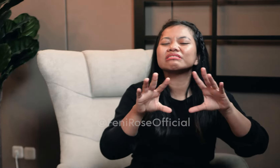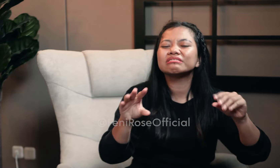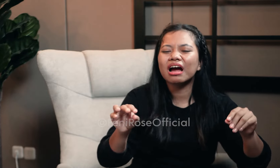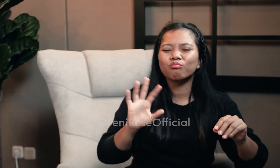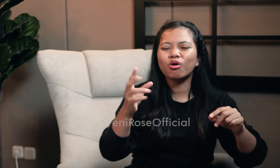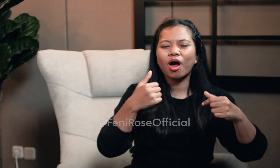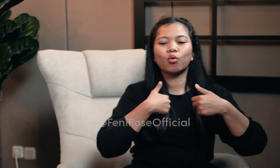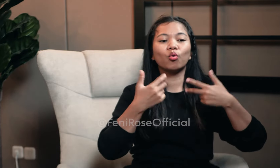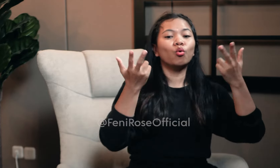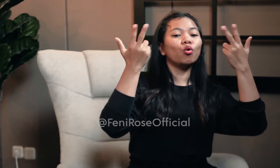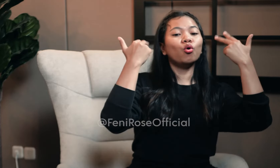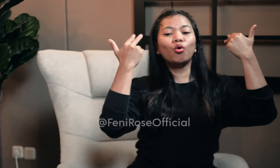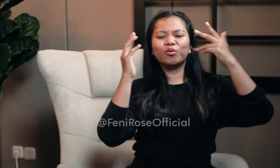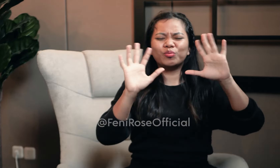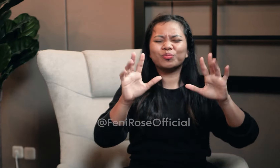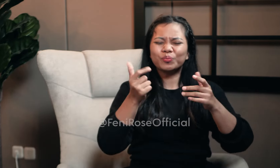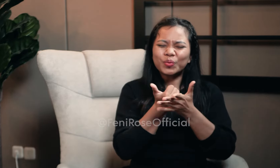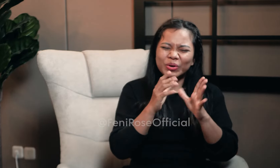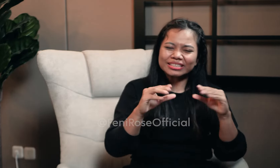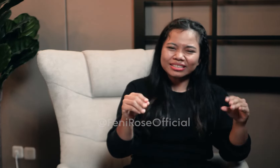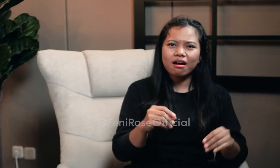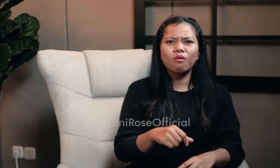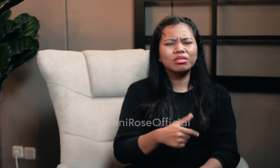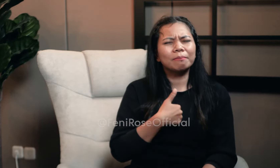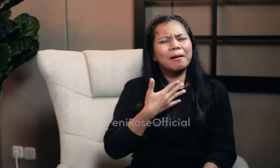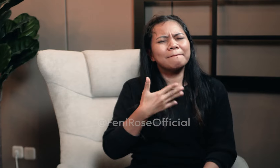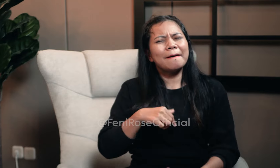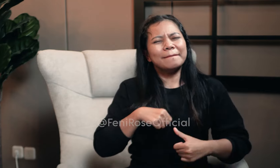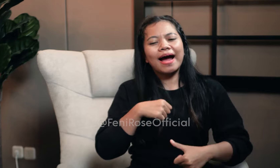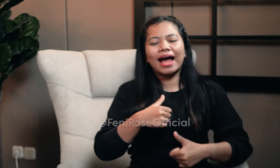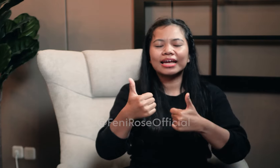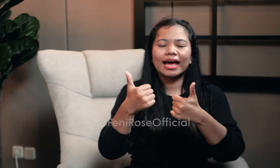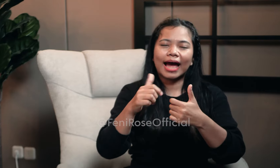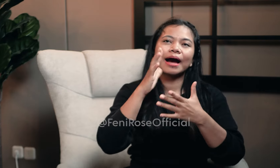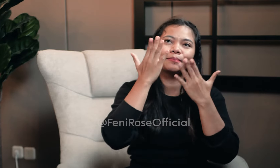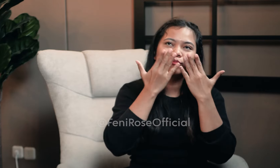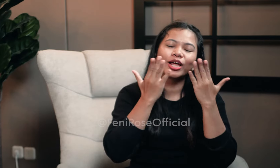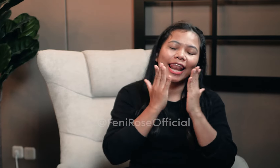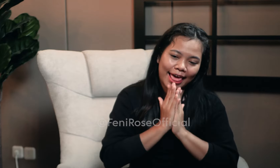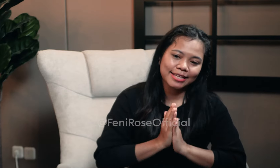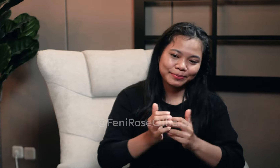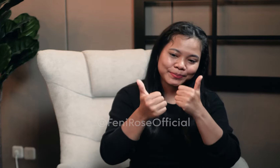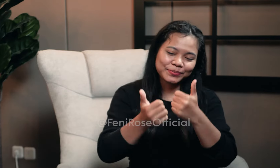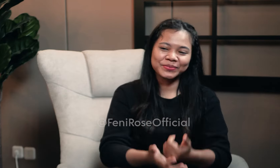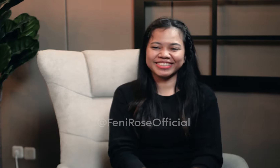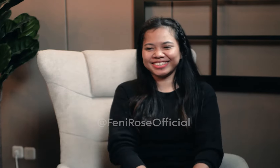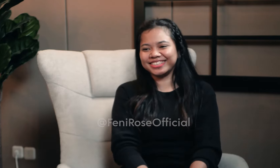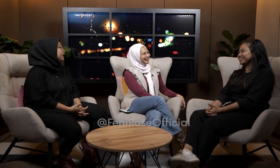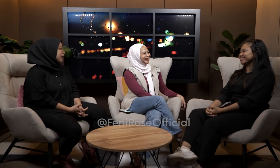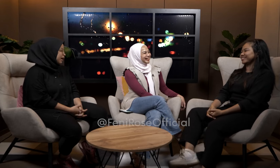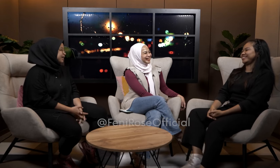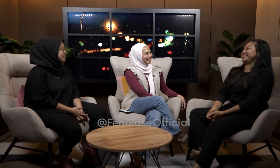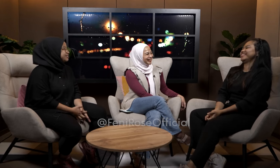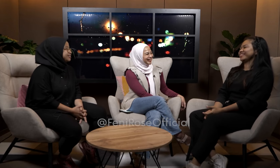kamu Siti bukan saya bukan viral saya cuma kerja aja saya tapi aku bangga iya ya alhamdulillah kata si